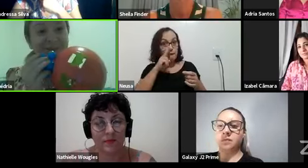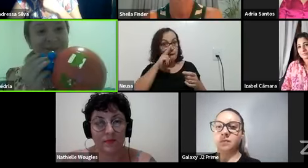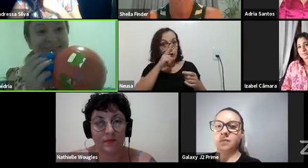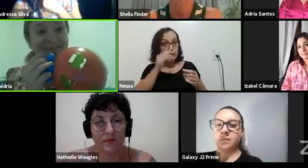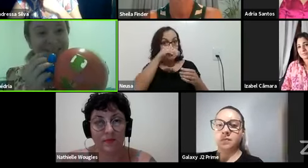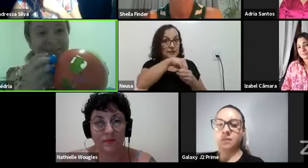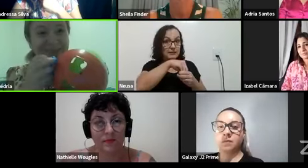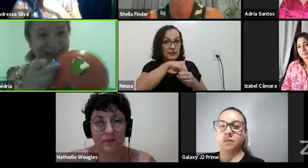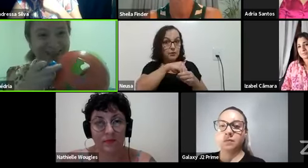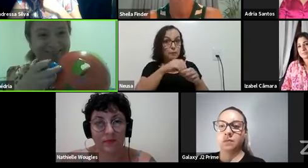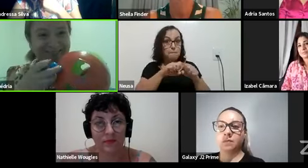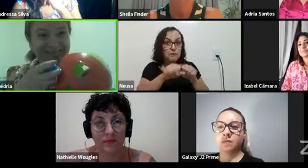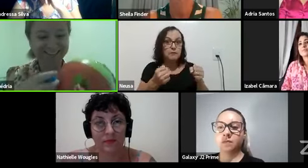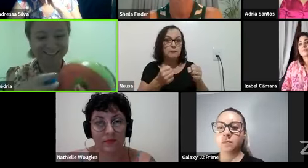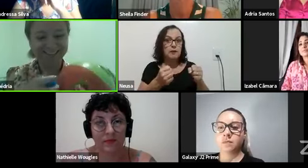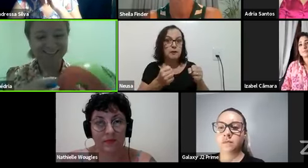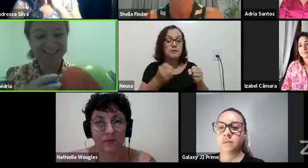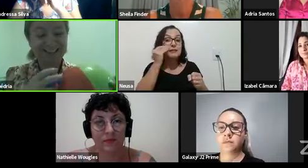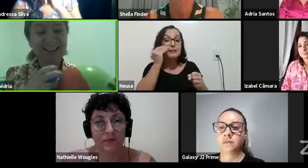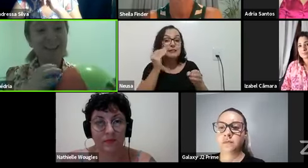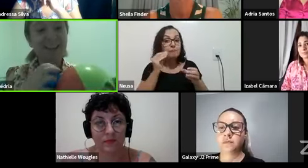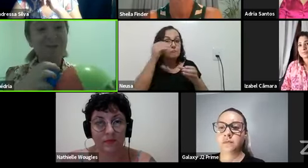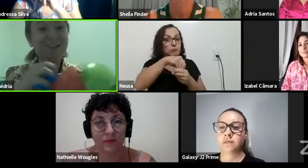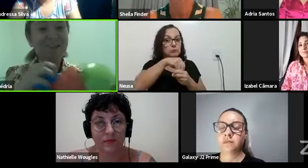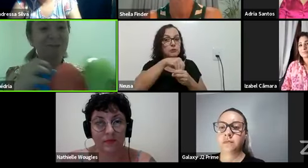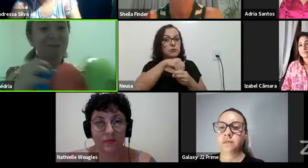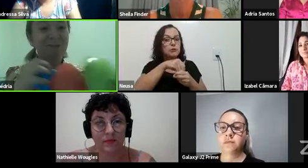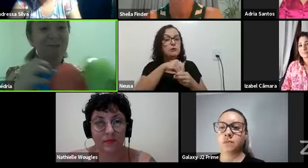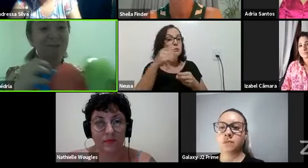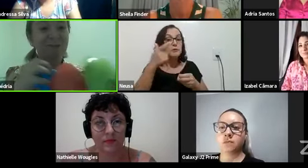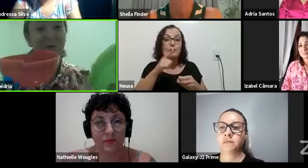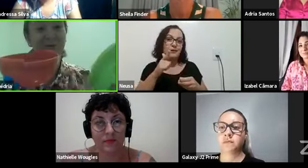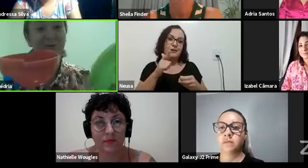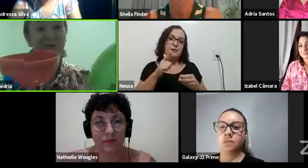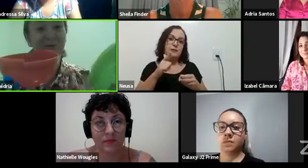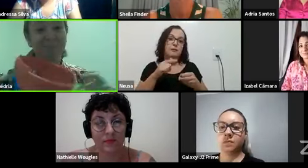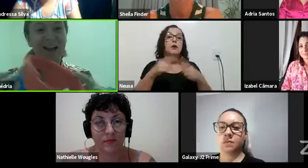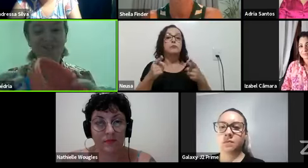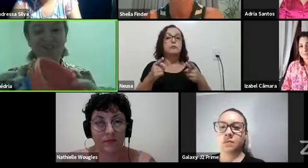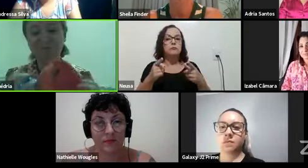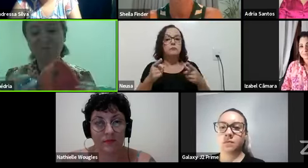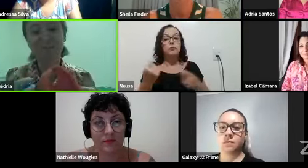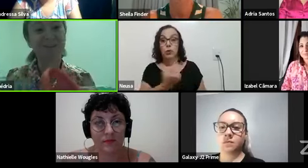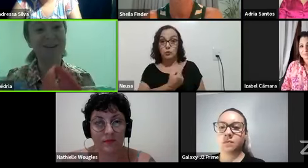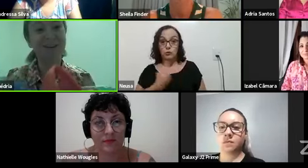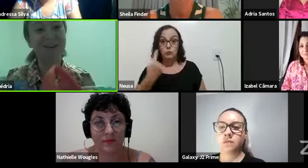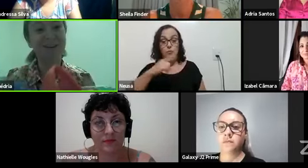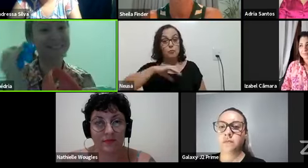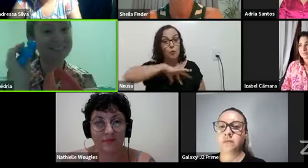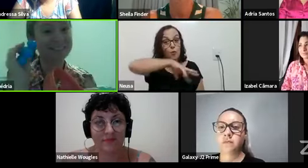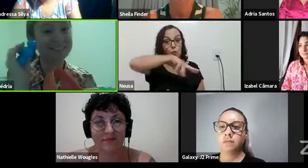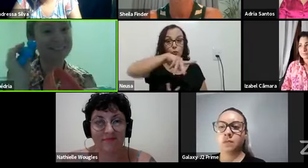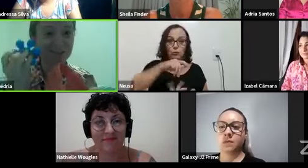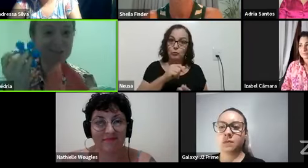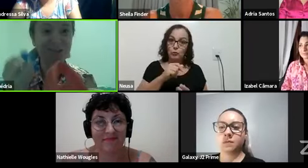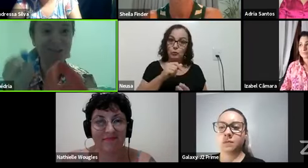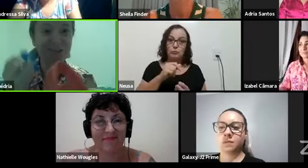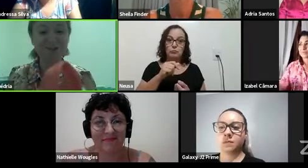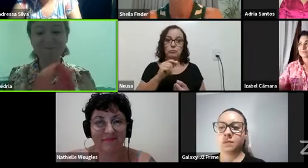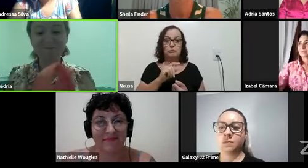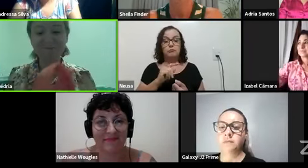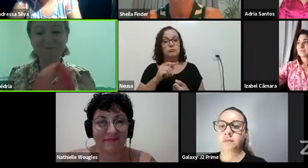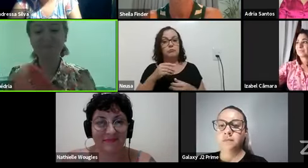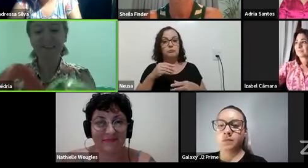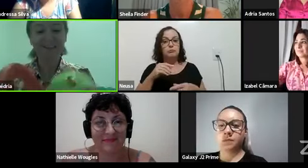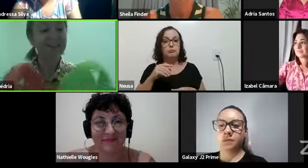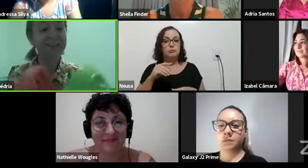Ele provavelmente vai quebrar, né? O nosso mundo não é um globo de plástico, também não é uma pecinha de plástico que